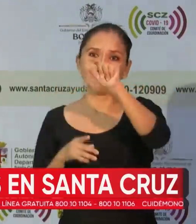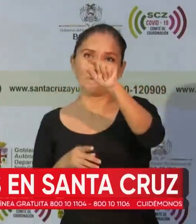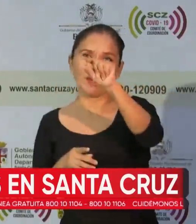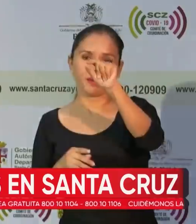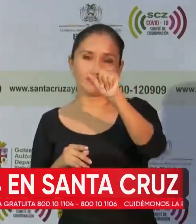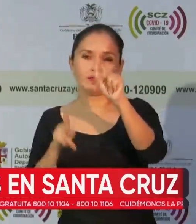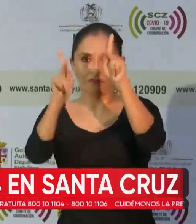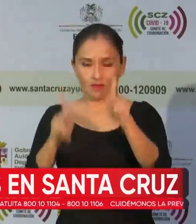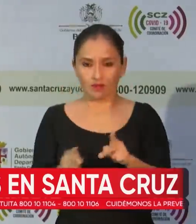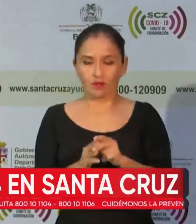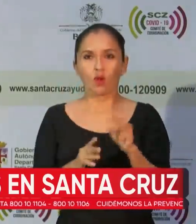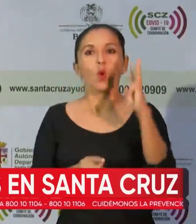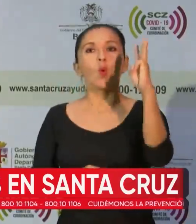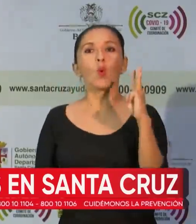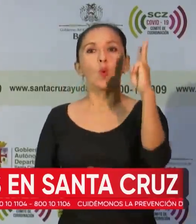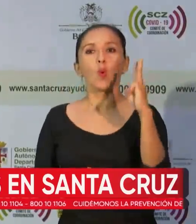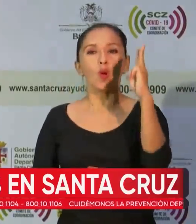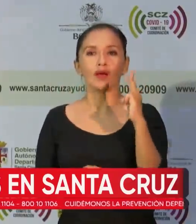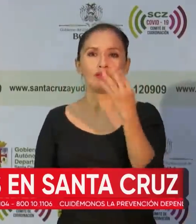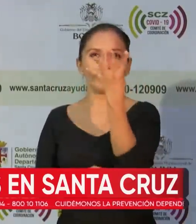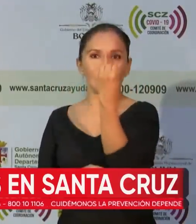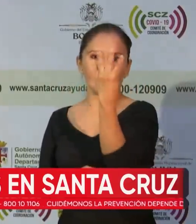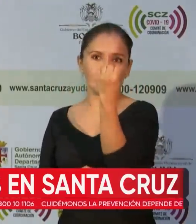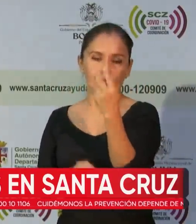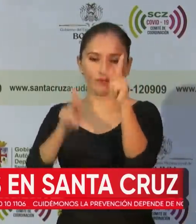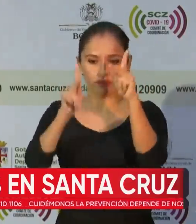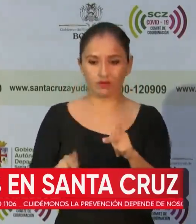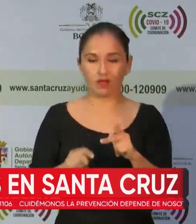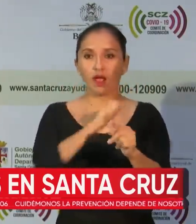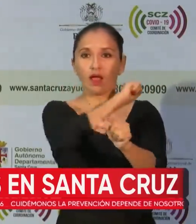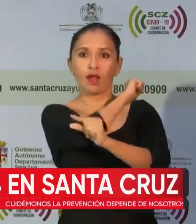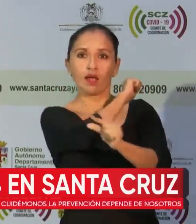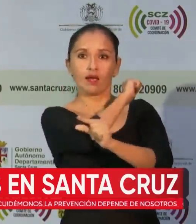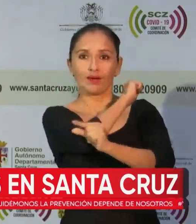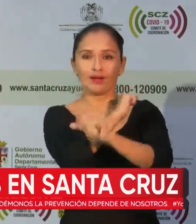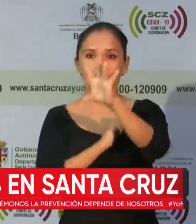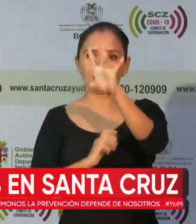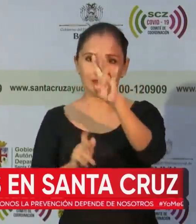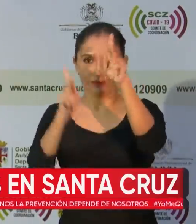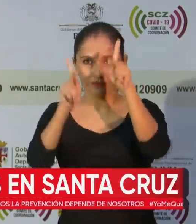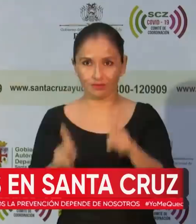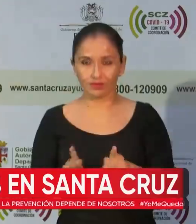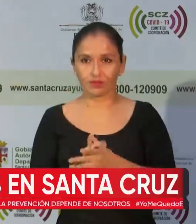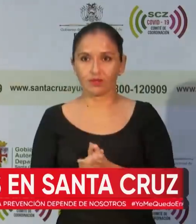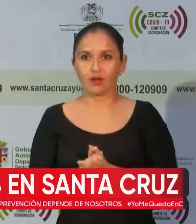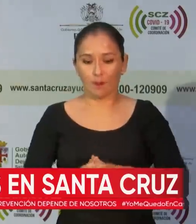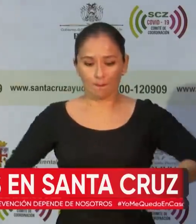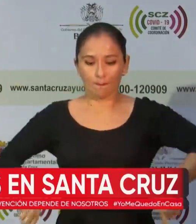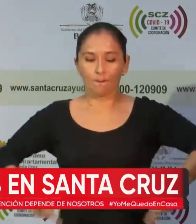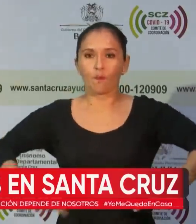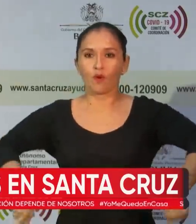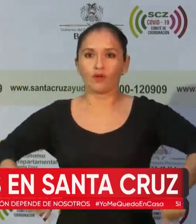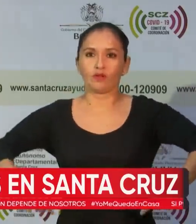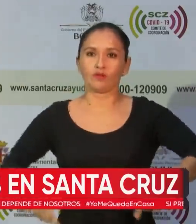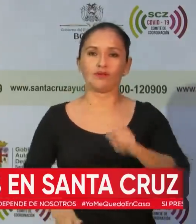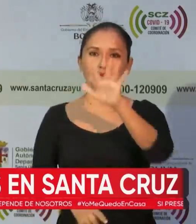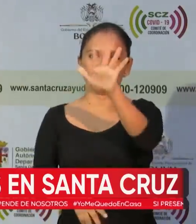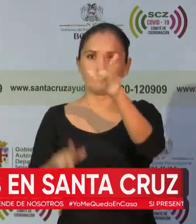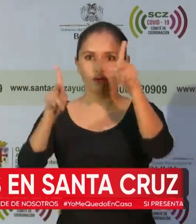casos. Guarnes, 14 casos. La Guardia, 7 casos. Portachuelo, 5